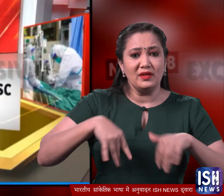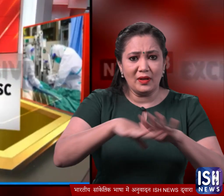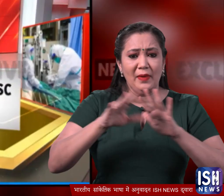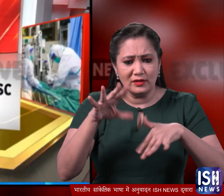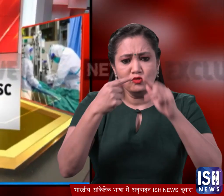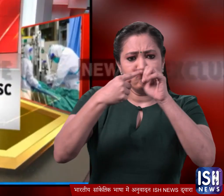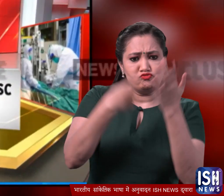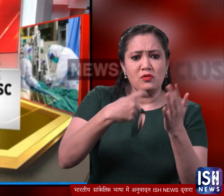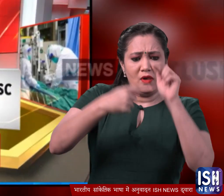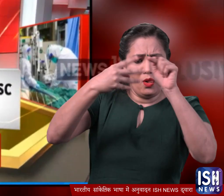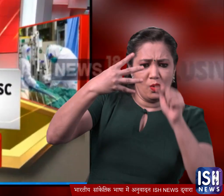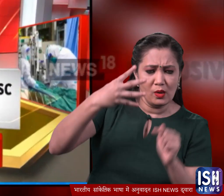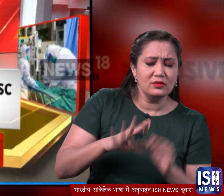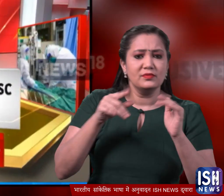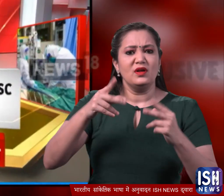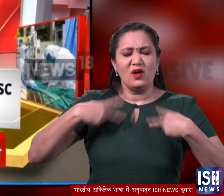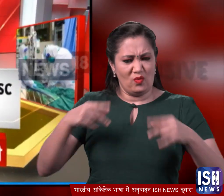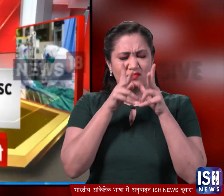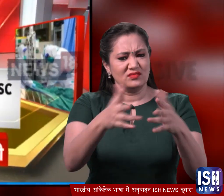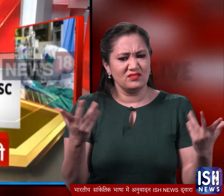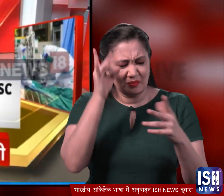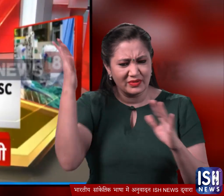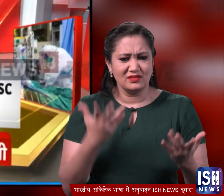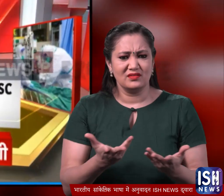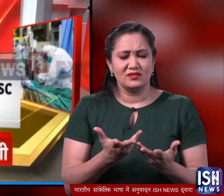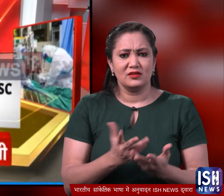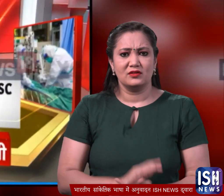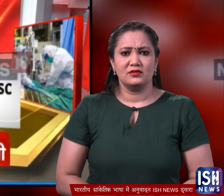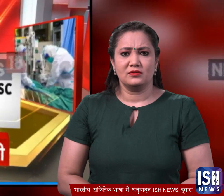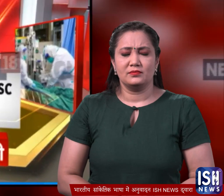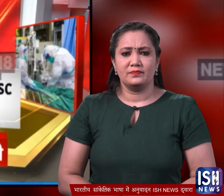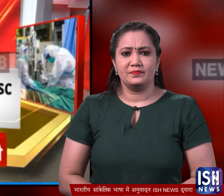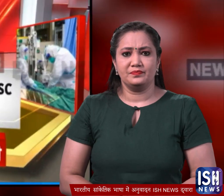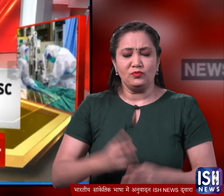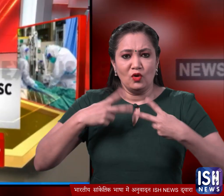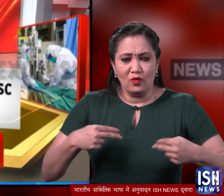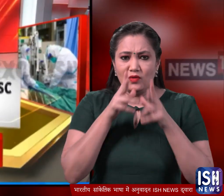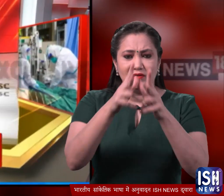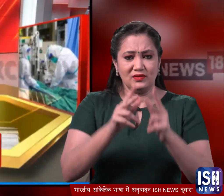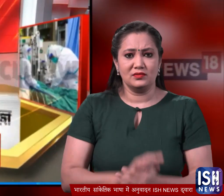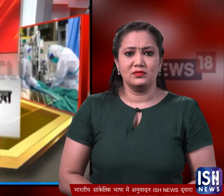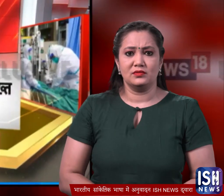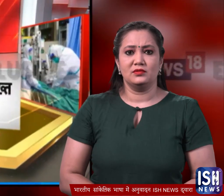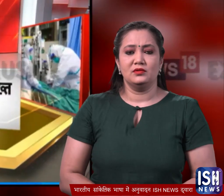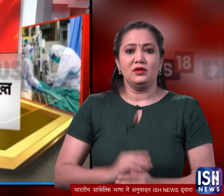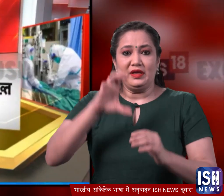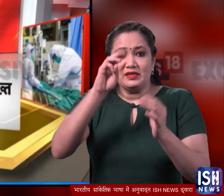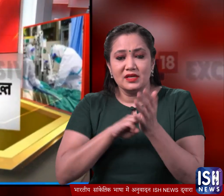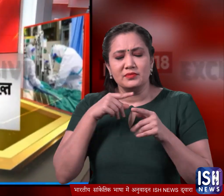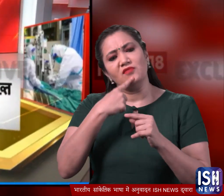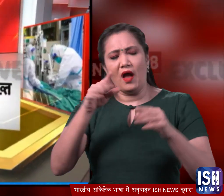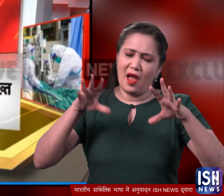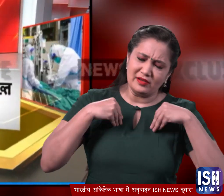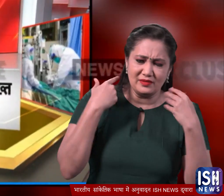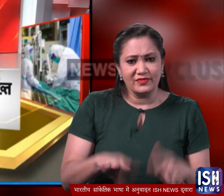करने के लिए कई शर्तें रखी हैं और अदालत इसी बात से नाराज है। देखिए, कोर्ट में बताया गया कि इसके लिए मुख्यमंत्री ने